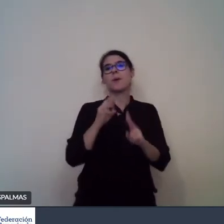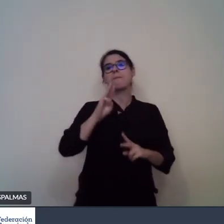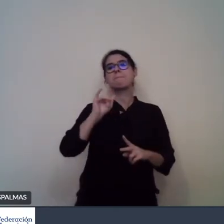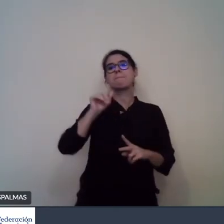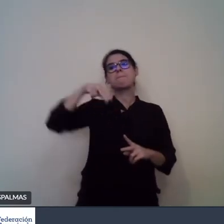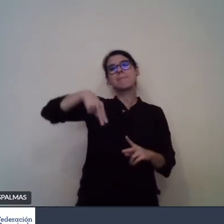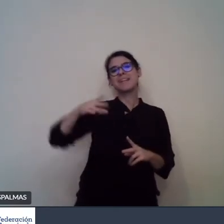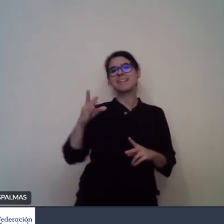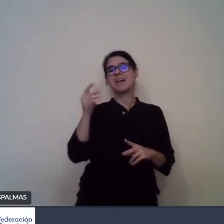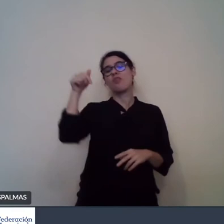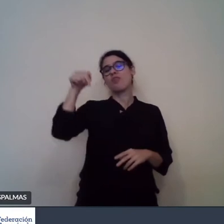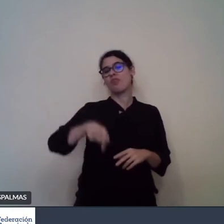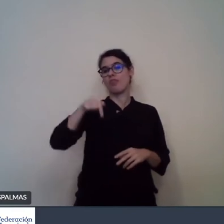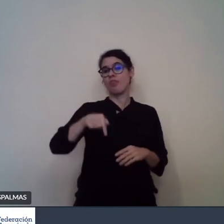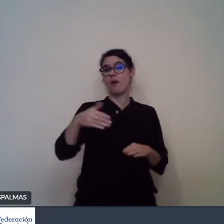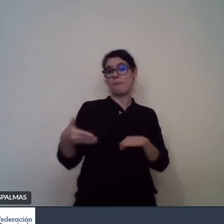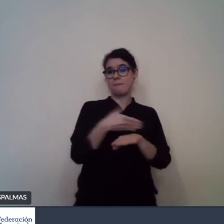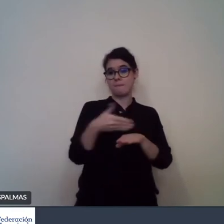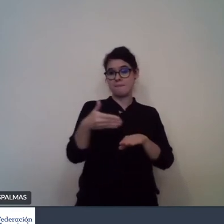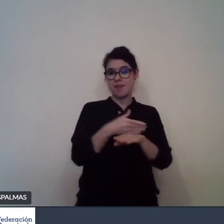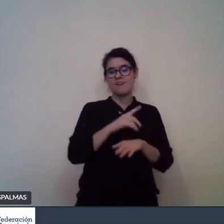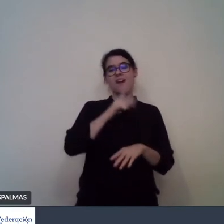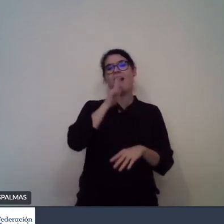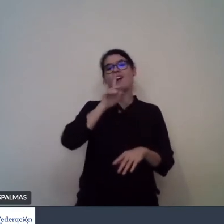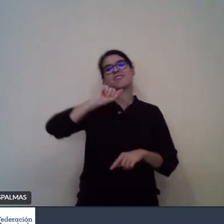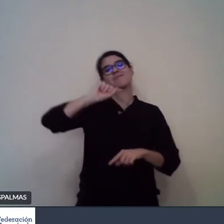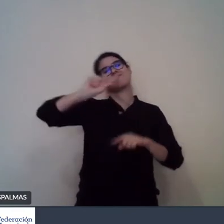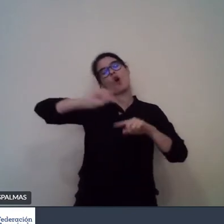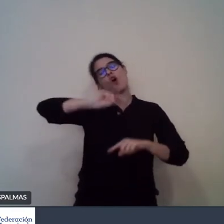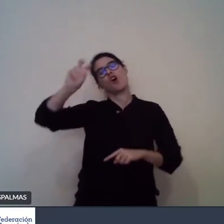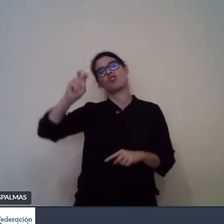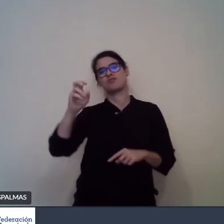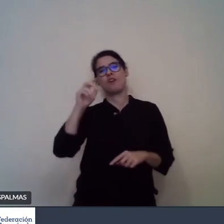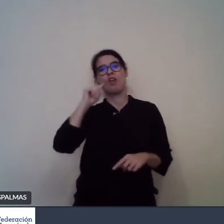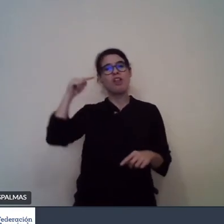ver otro down screen para salir al tirador.